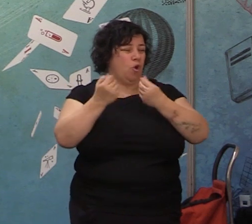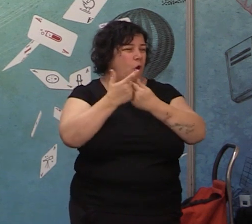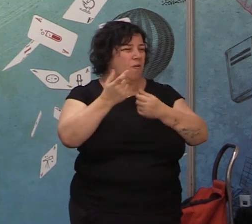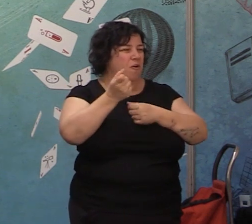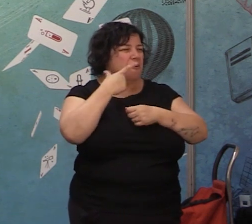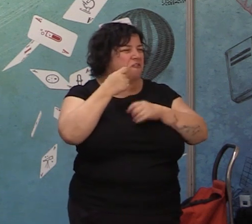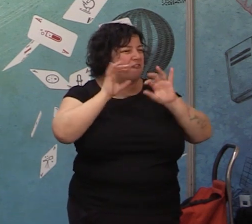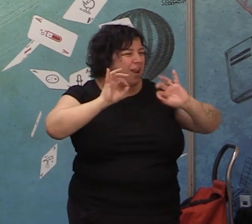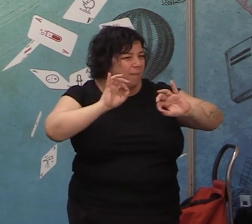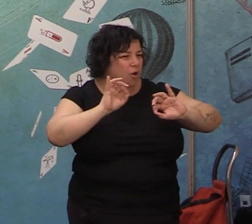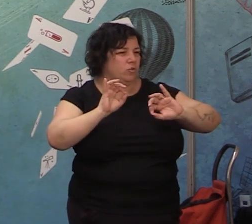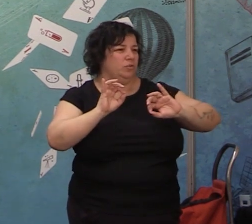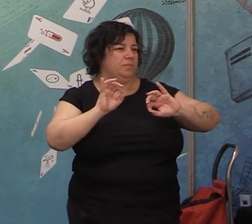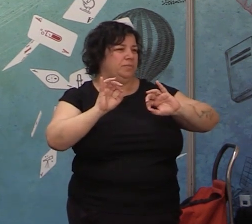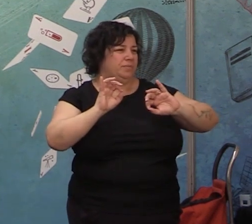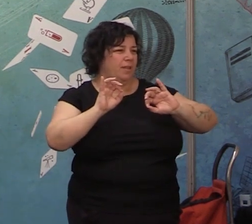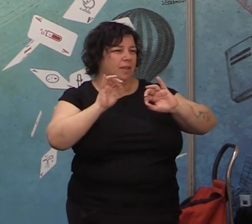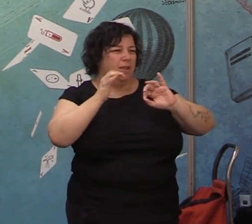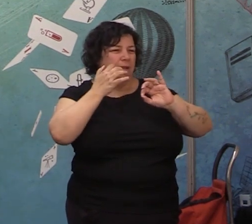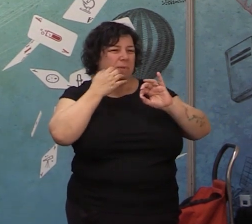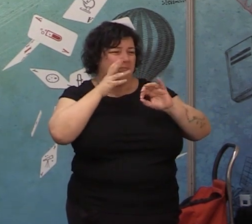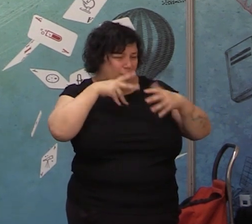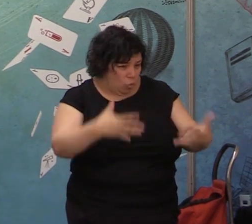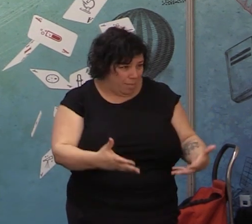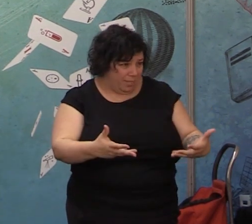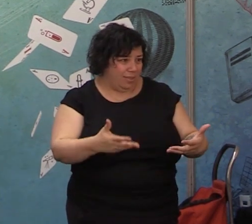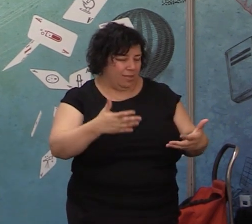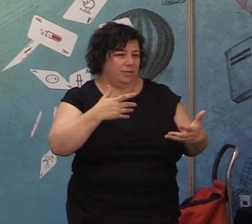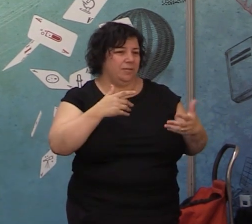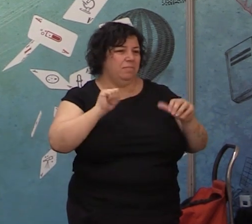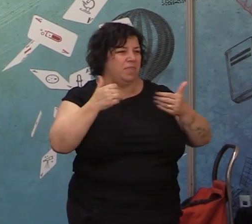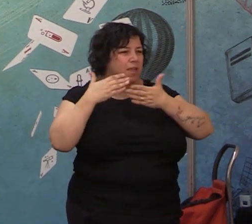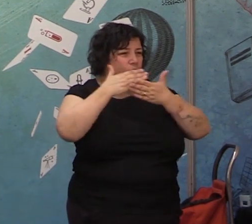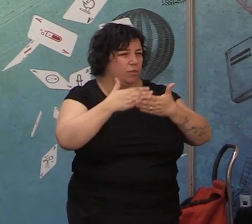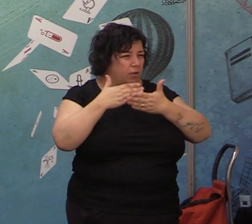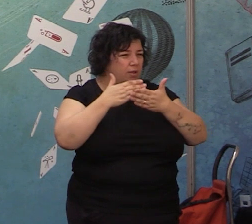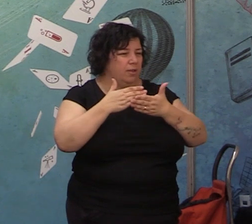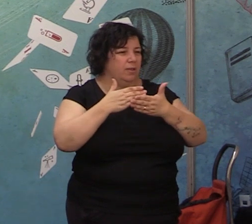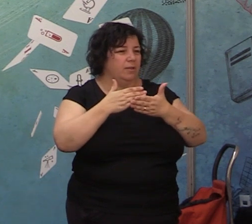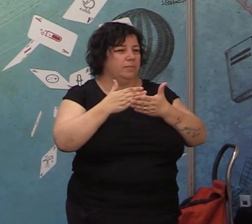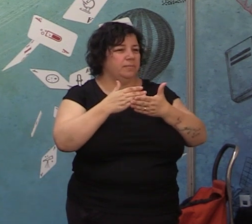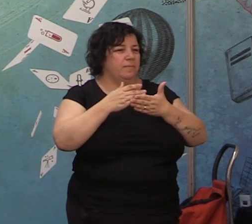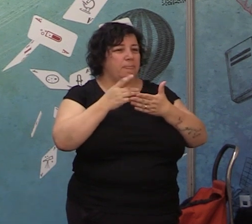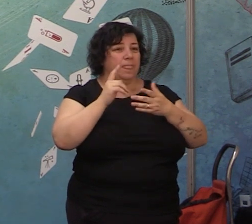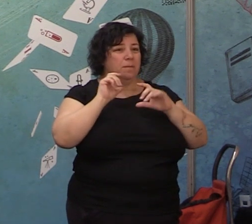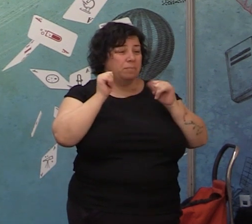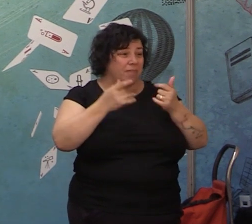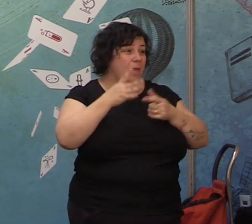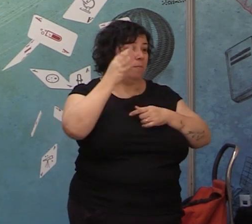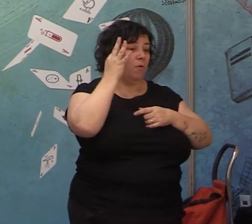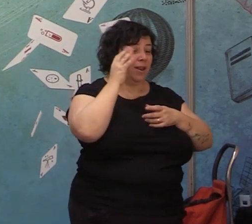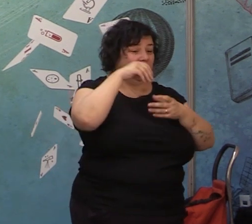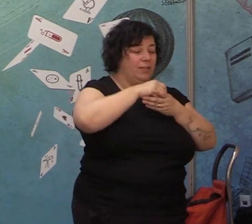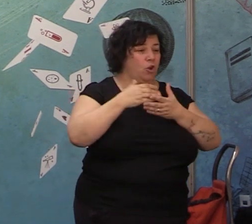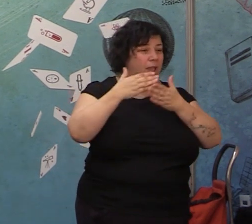fármacos, y ya estoy hablando de los días de ahora, la máxima representación de mujeres en los